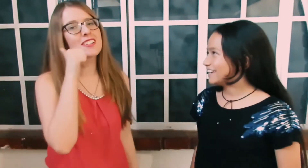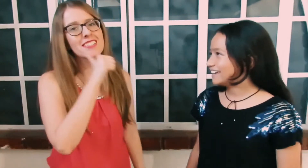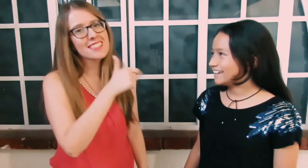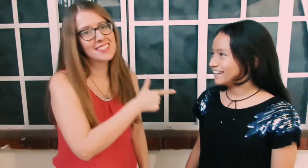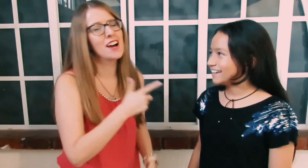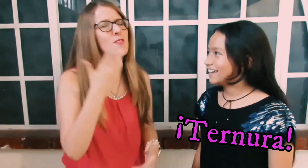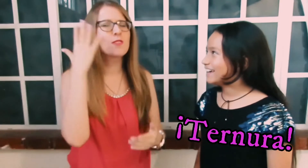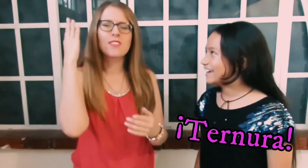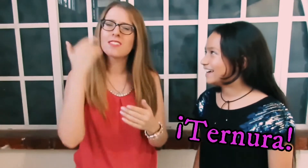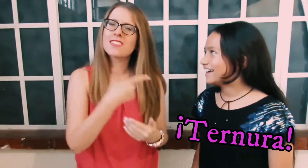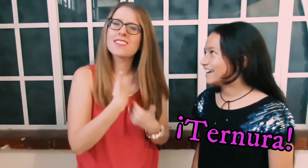Muy dulce.